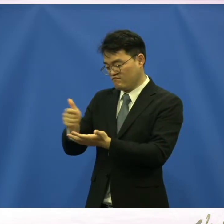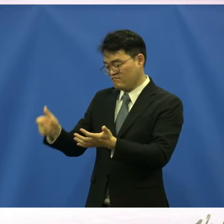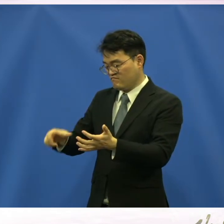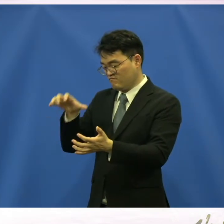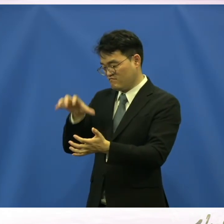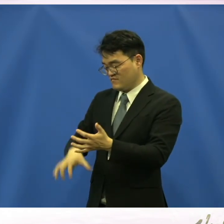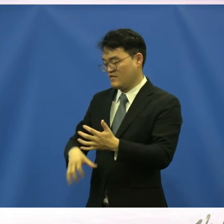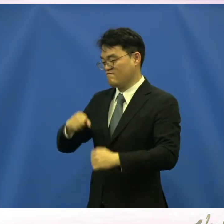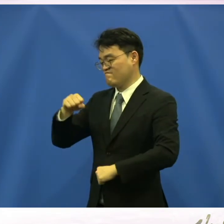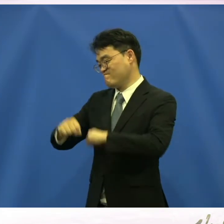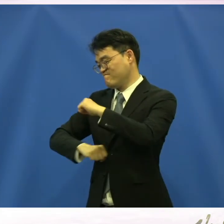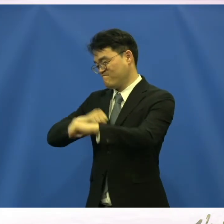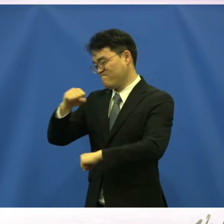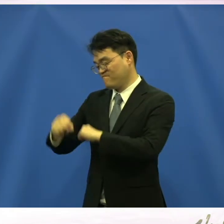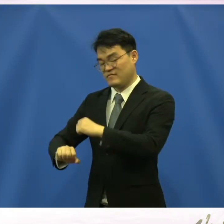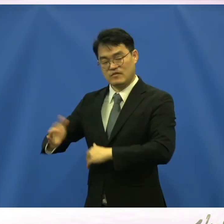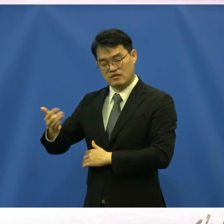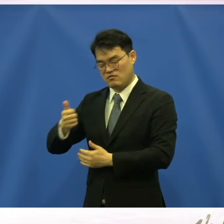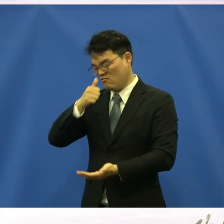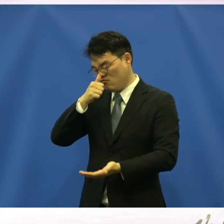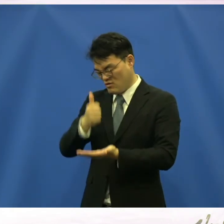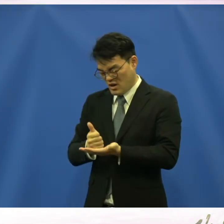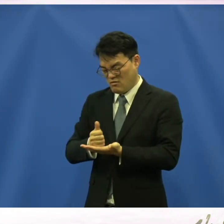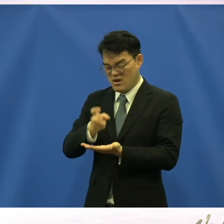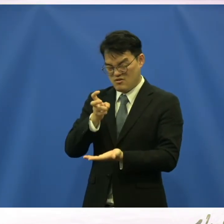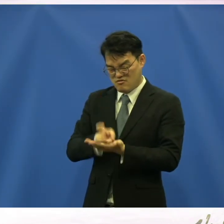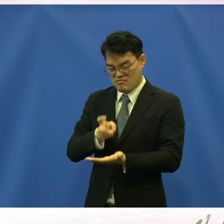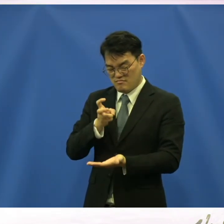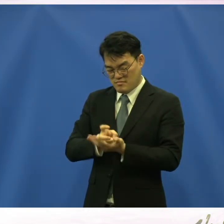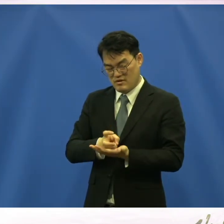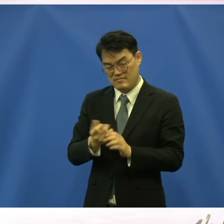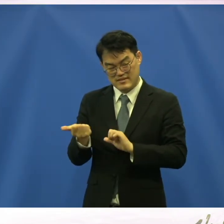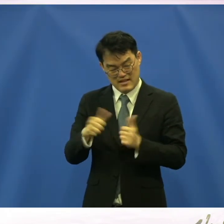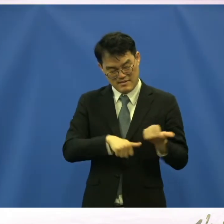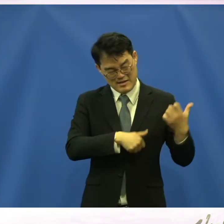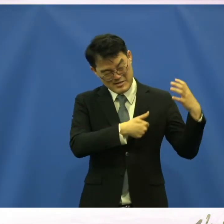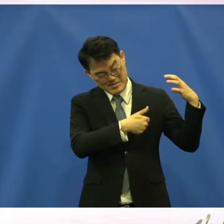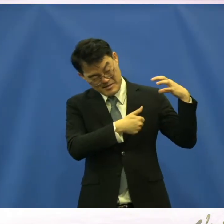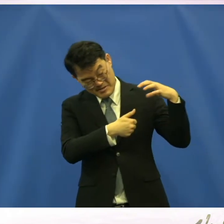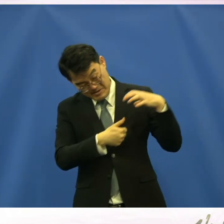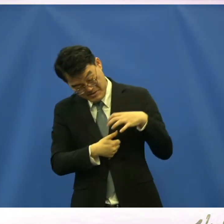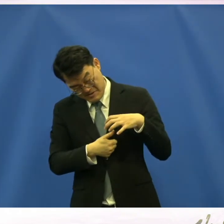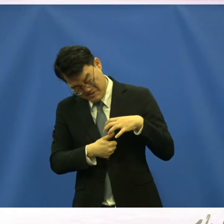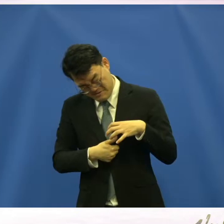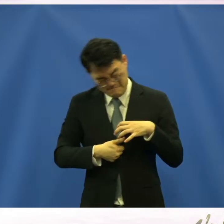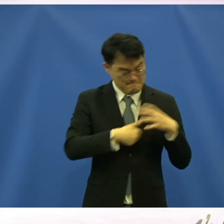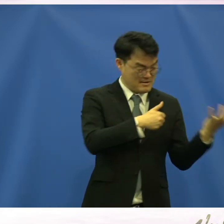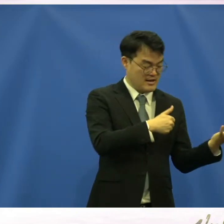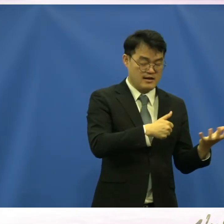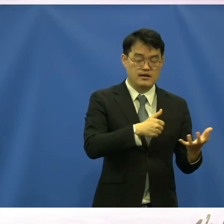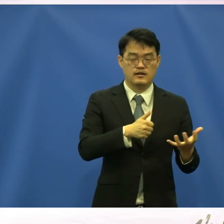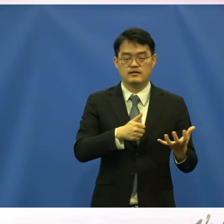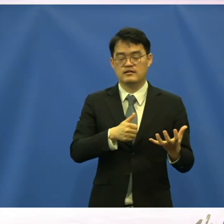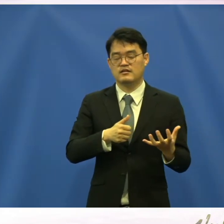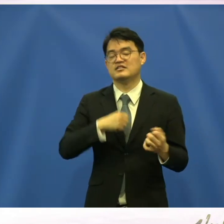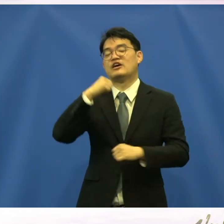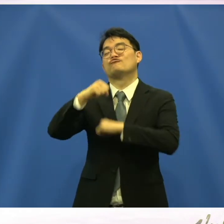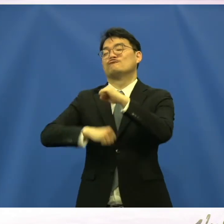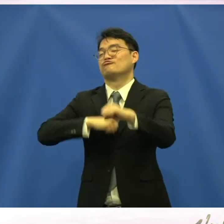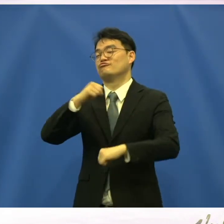죄와 율법과 사망의 권세로부터의 자유, 나의 삶에 억압한 모든 것들로부터의 자유, 더 이상 내 삶을